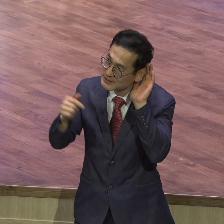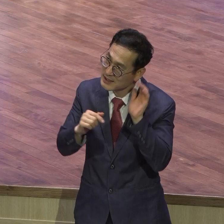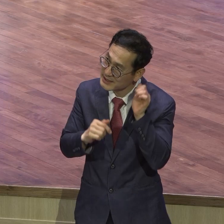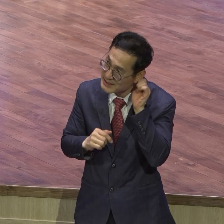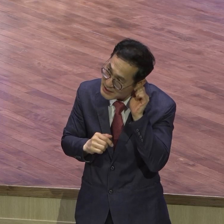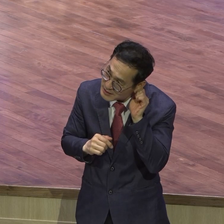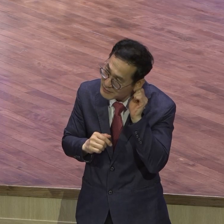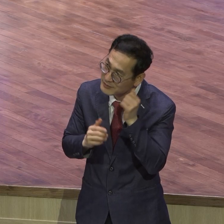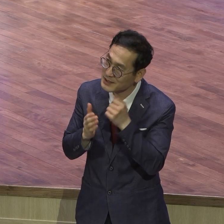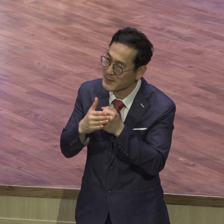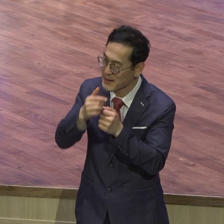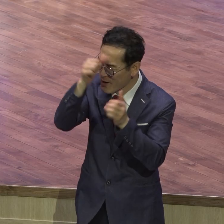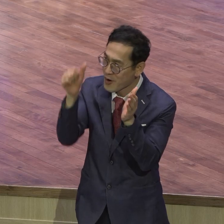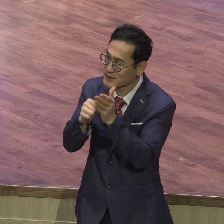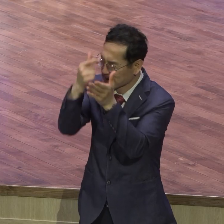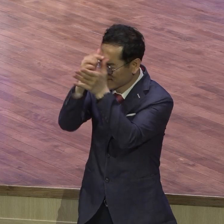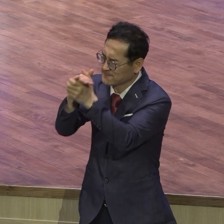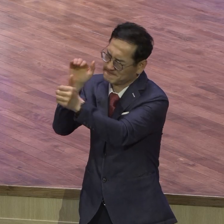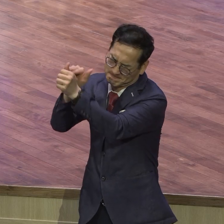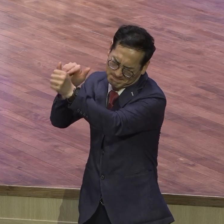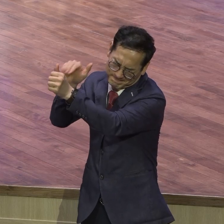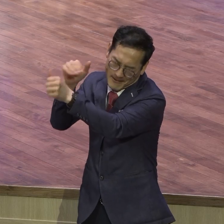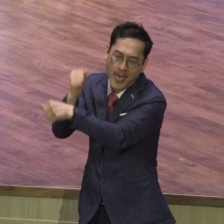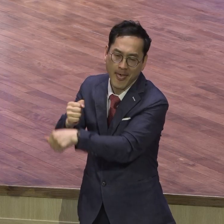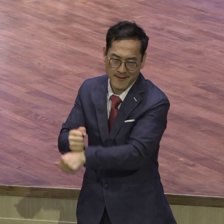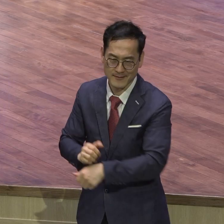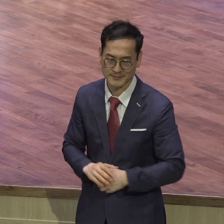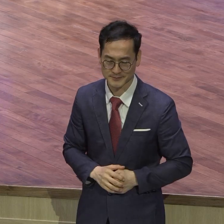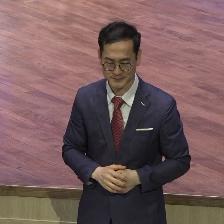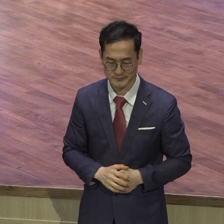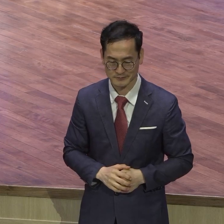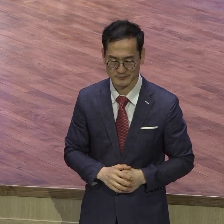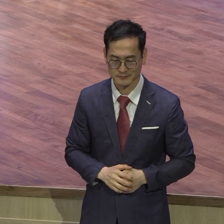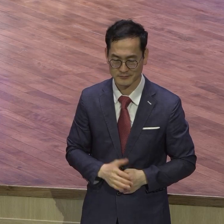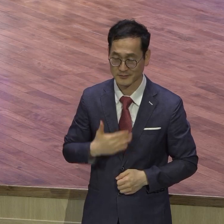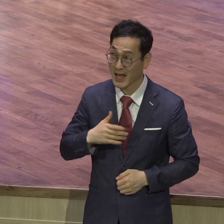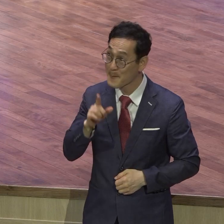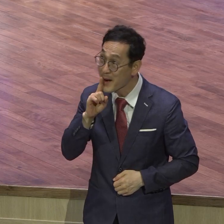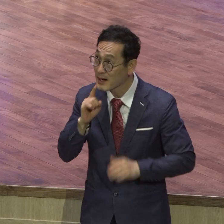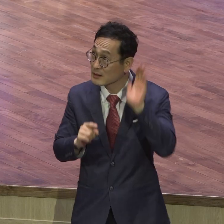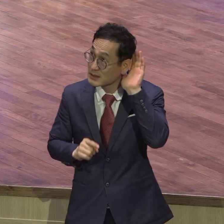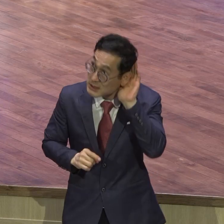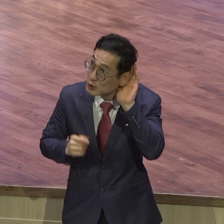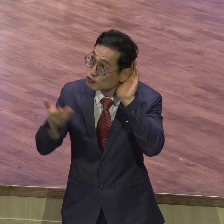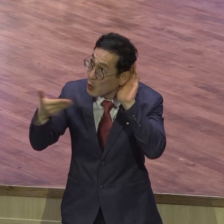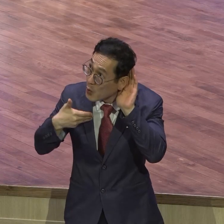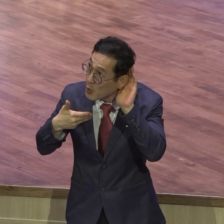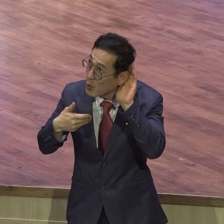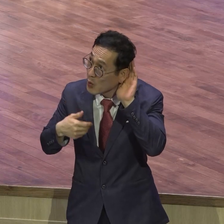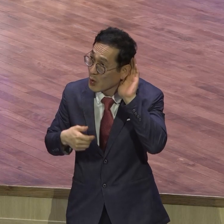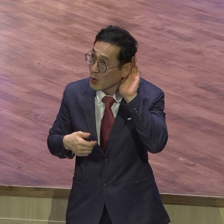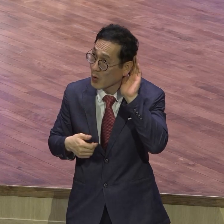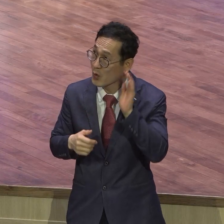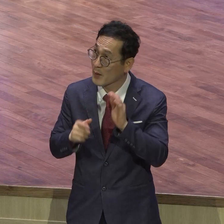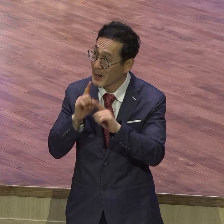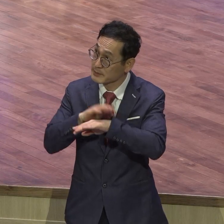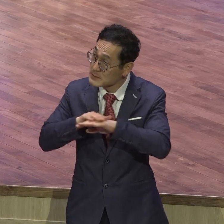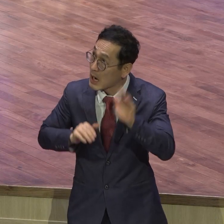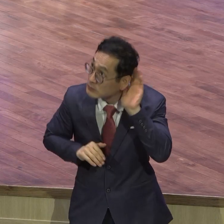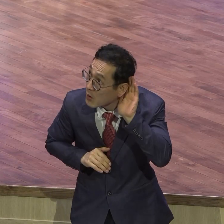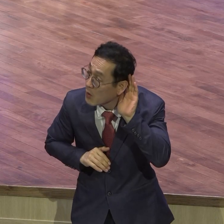기도하려다 평생에 기도하겠다 내 말에 귀를 기울여주니까 내 말을 응답해 줍니까 내가